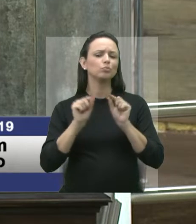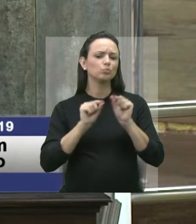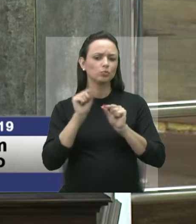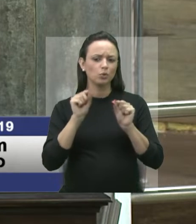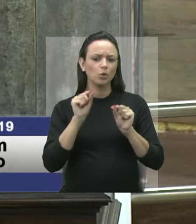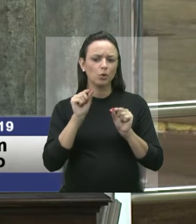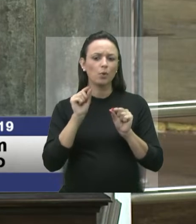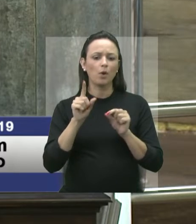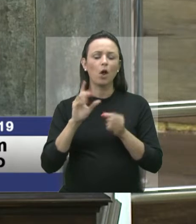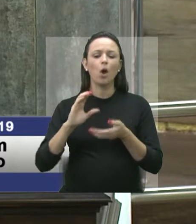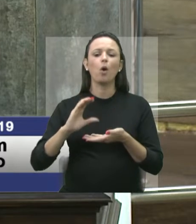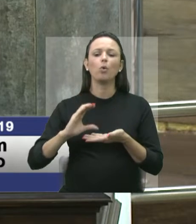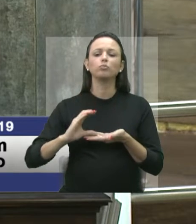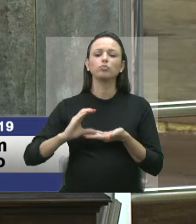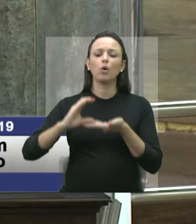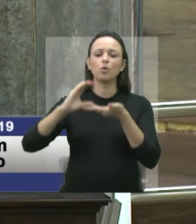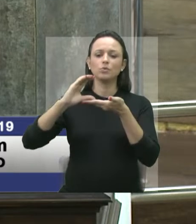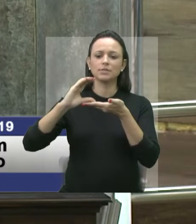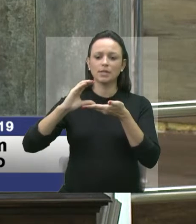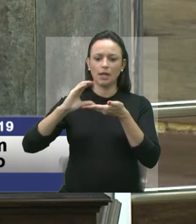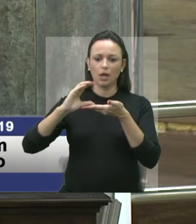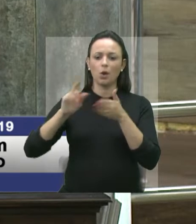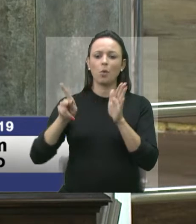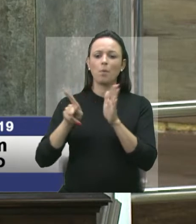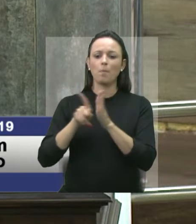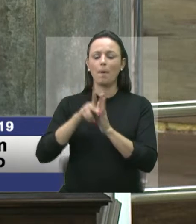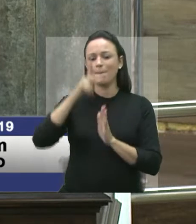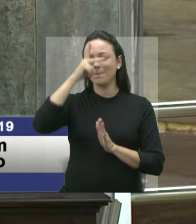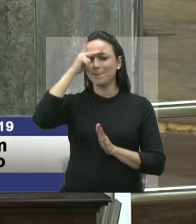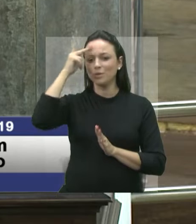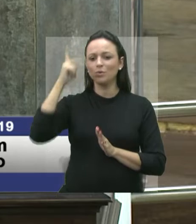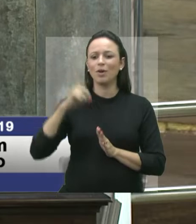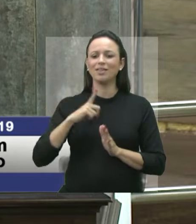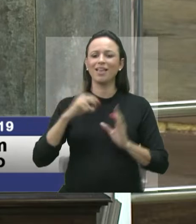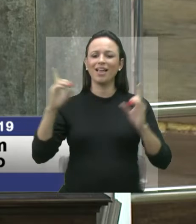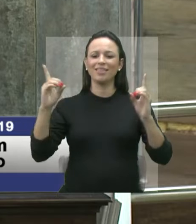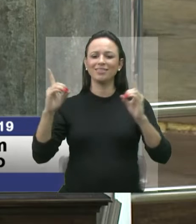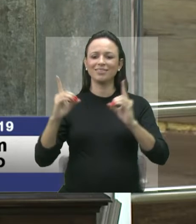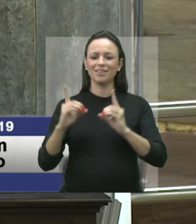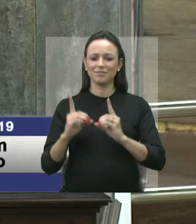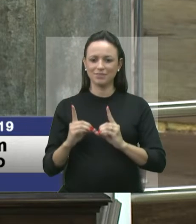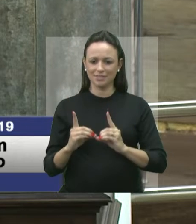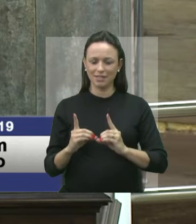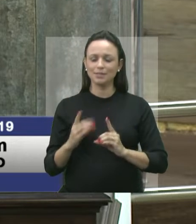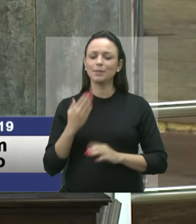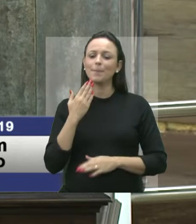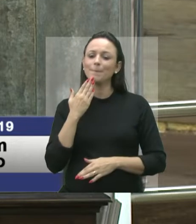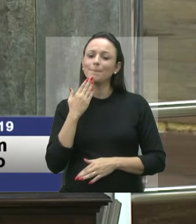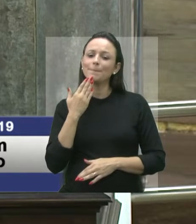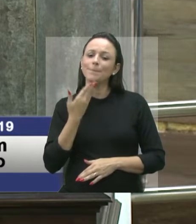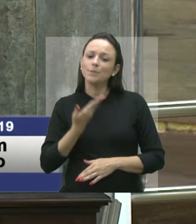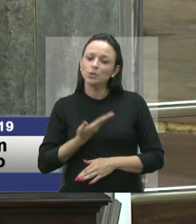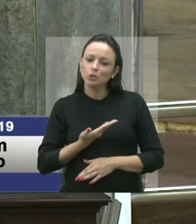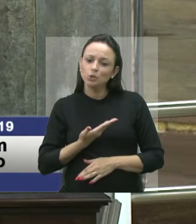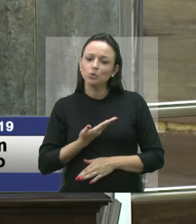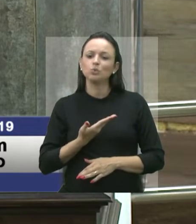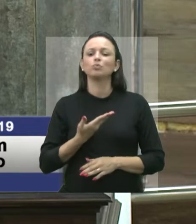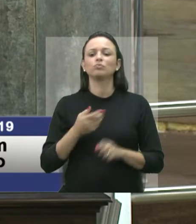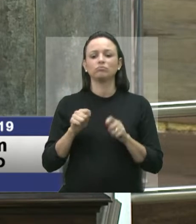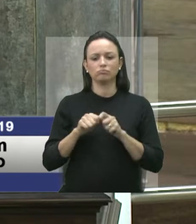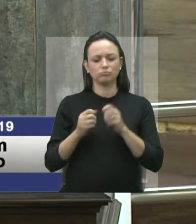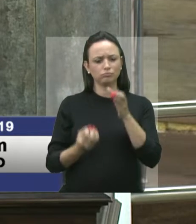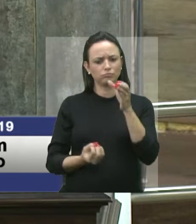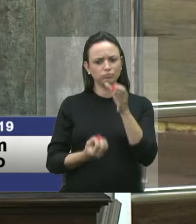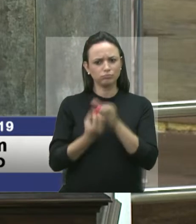do Conselho Municipal da Pessoa com Deficiência, que nos pediu a possibilidade de instituir a criação